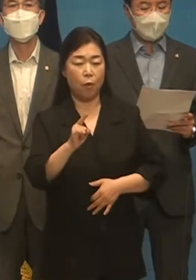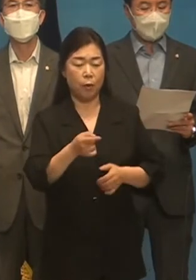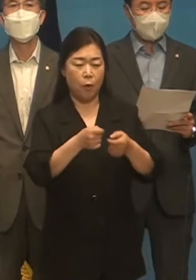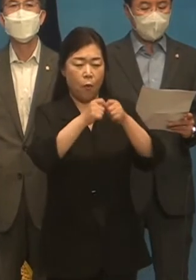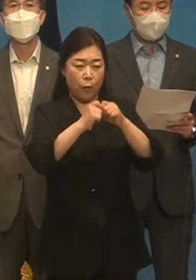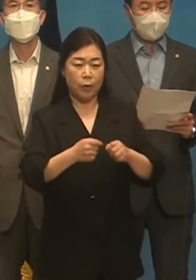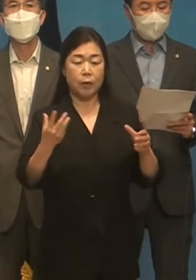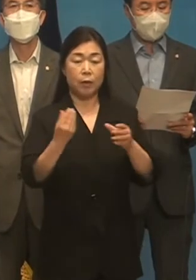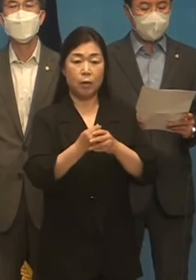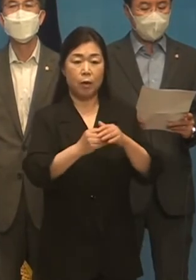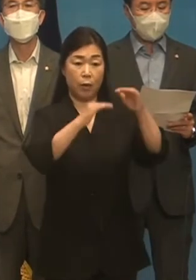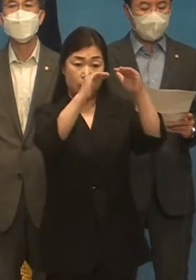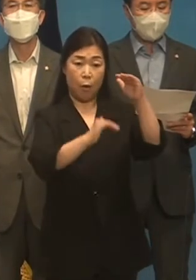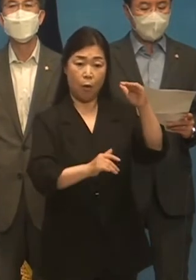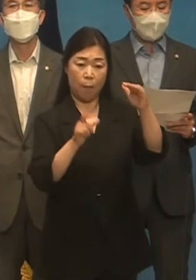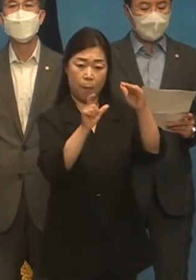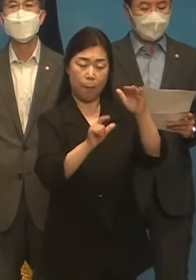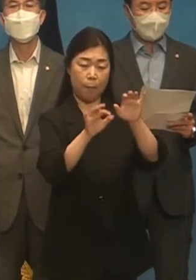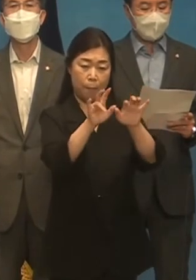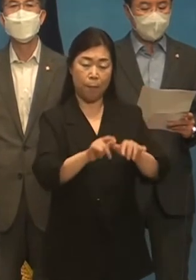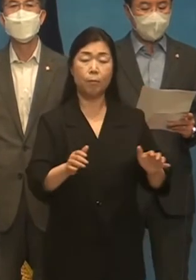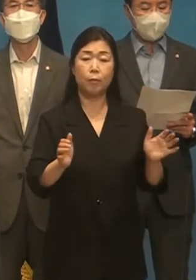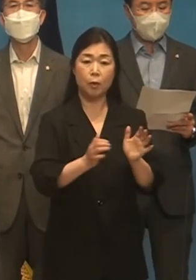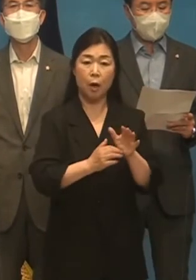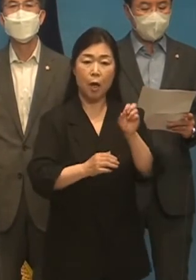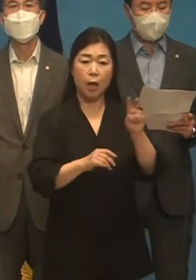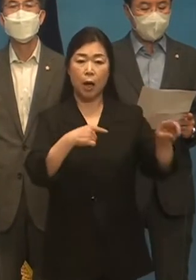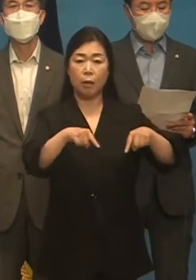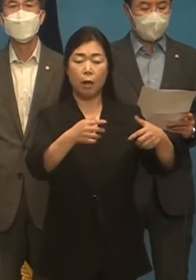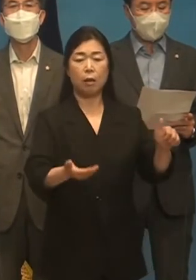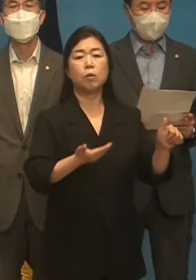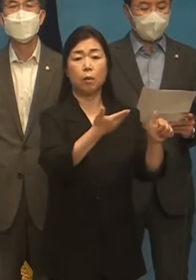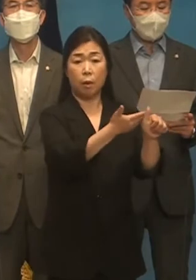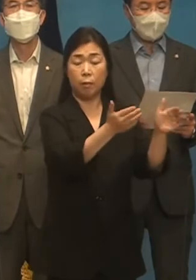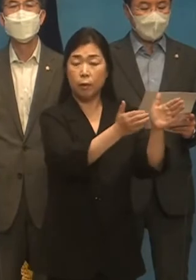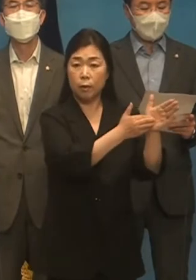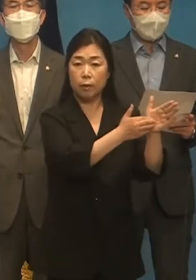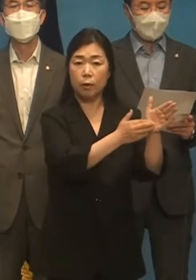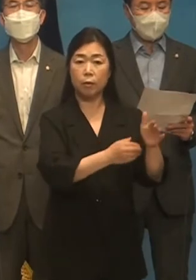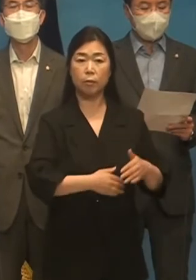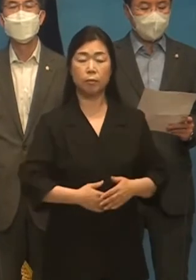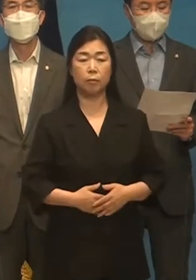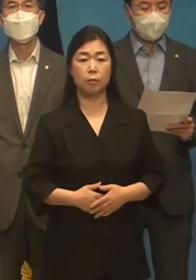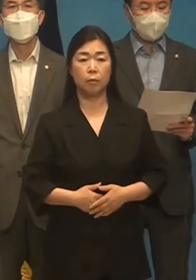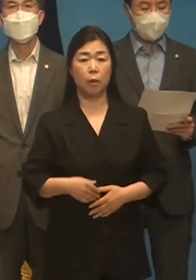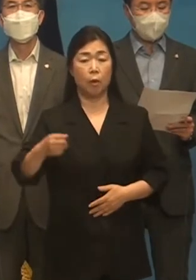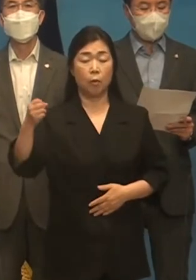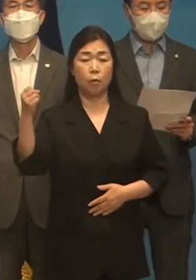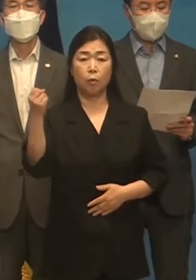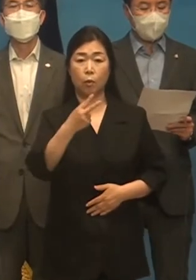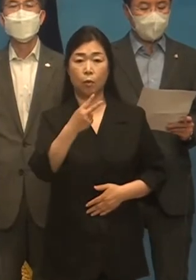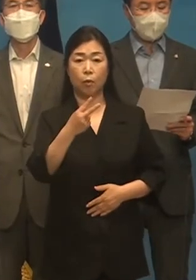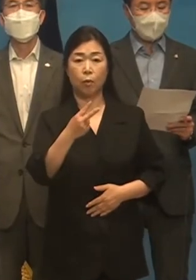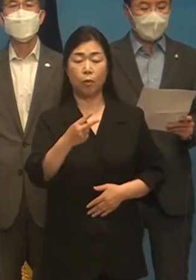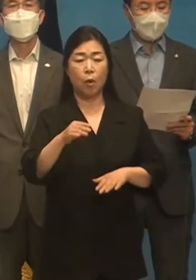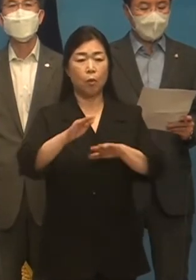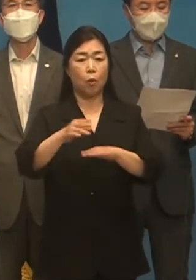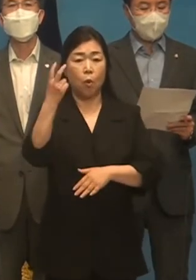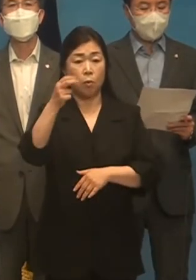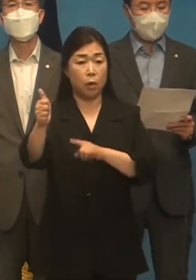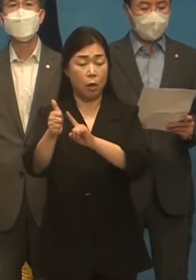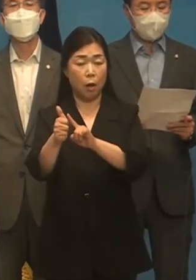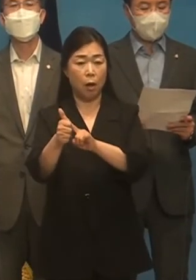담은 고발장을 작성해서 야당에 전달했다고 합니다. 게다가 손